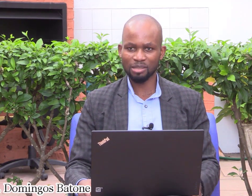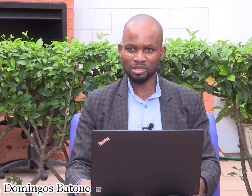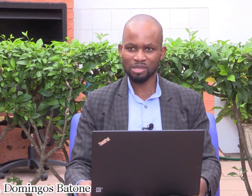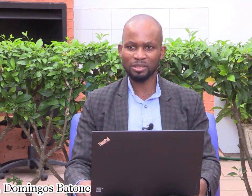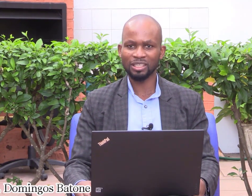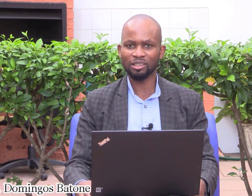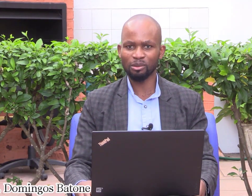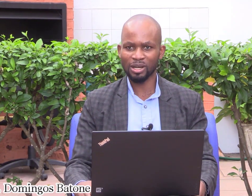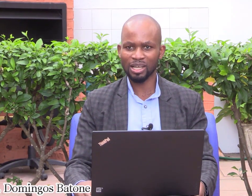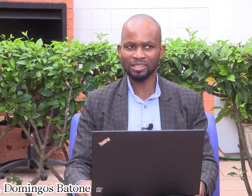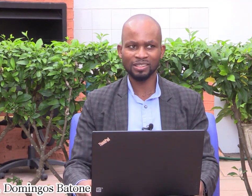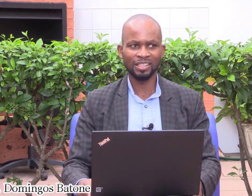em Moçambique. Obrigado.